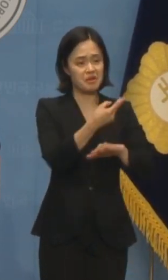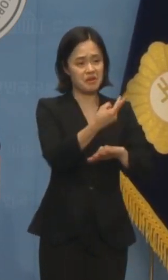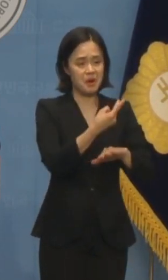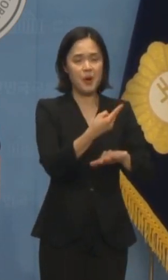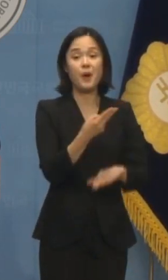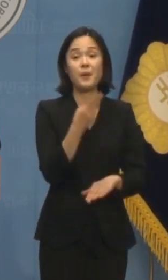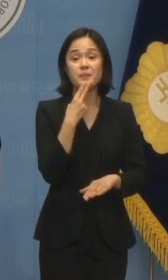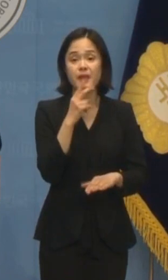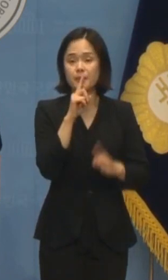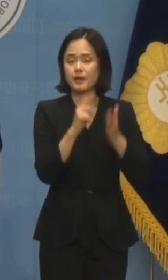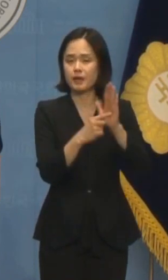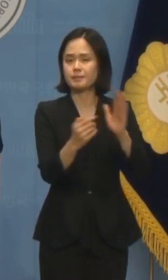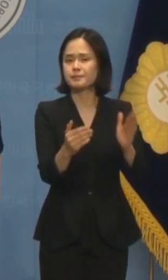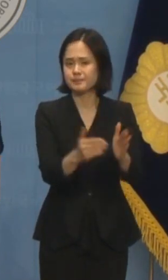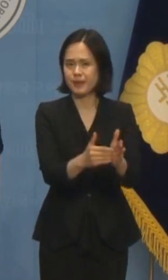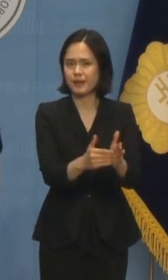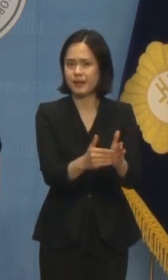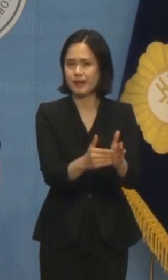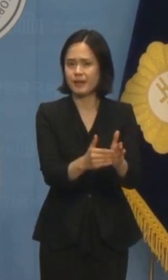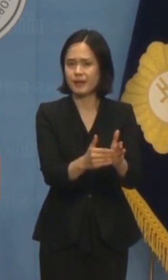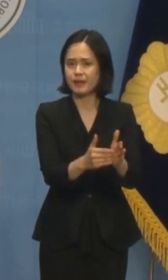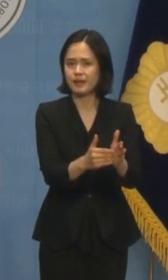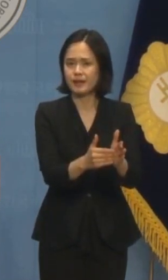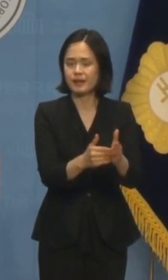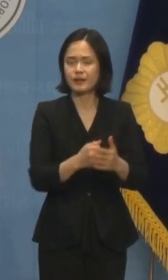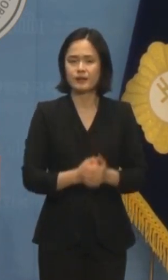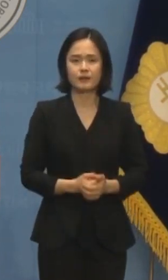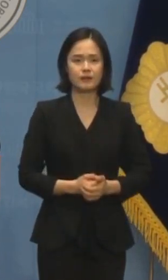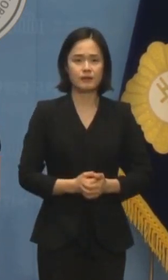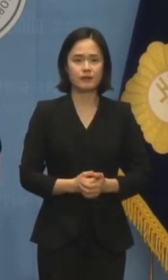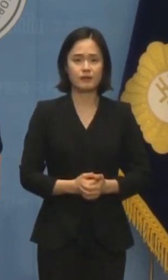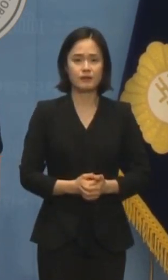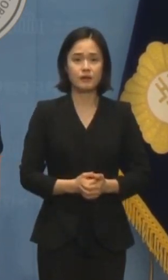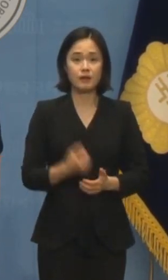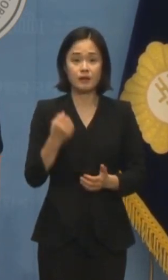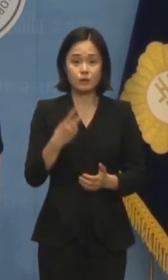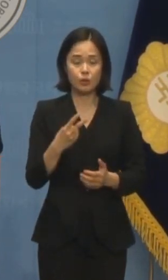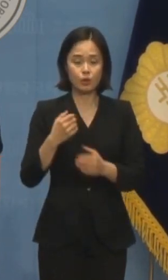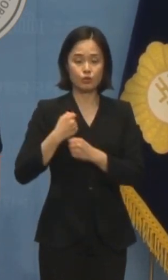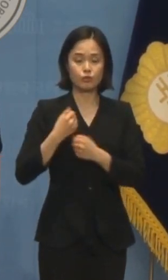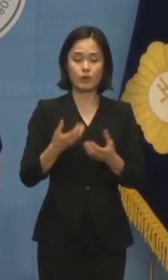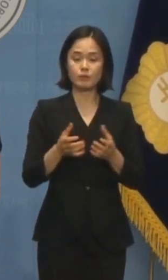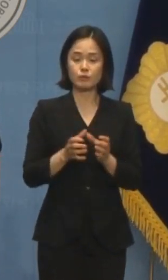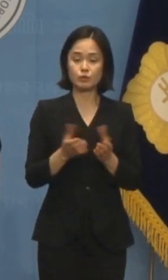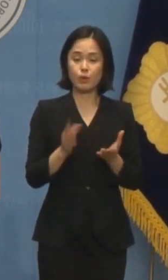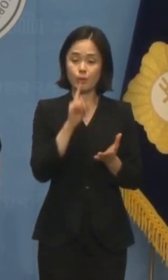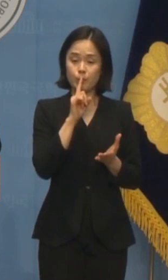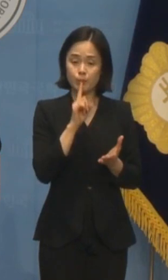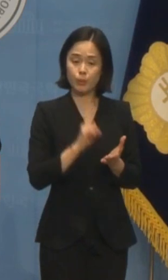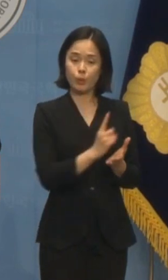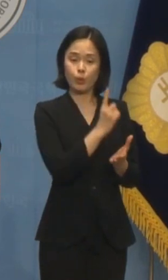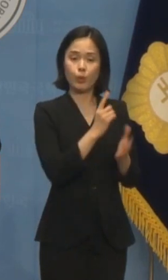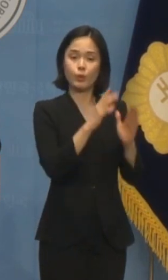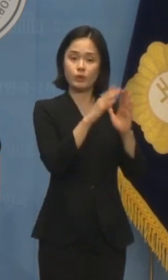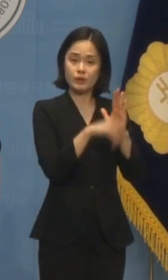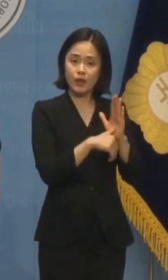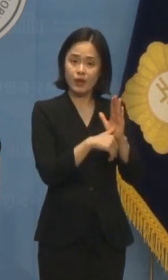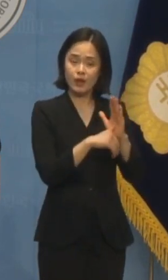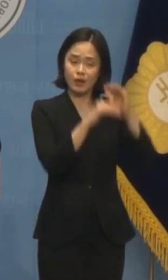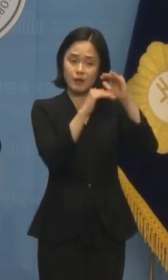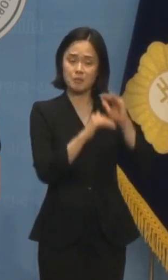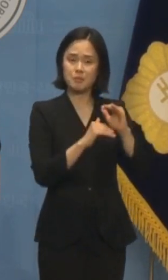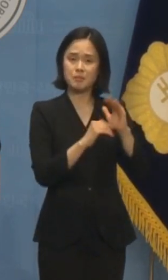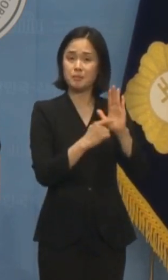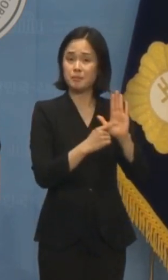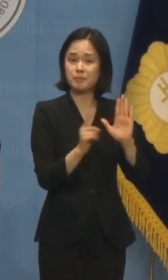반박이었습니다. 같은 달 국방부 업무보고 마무리 발언은 더 단호합니다. 한국이 자체